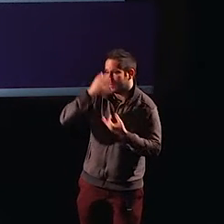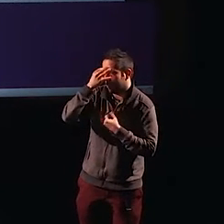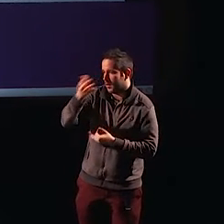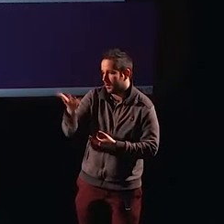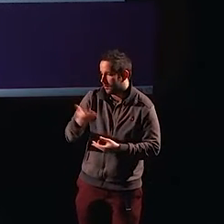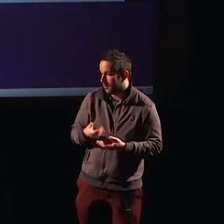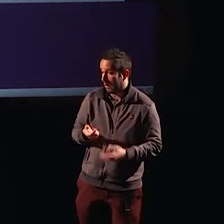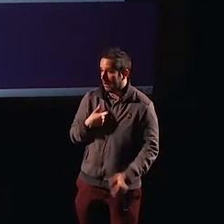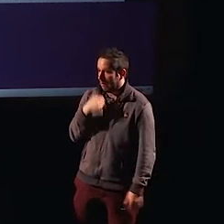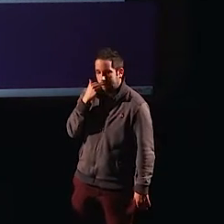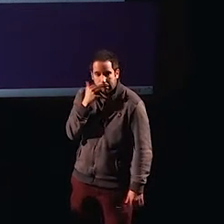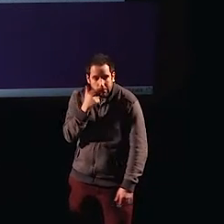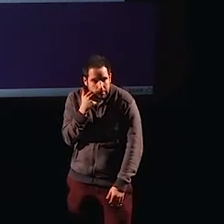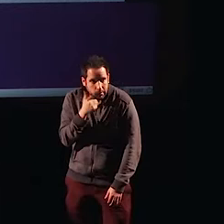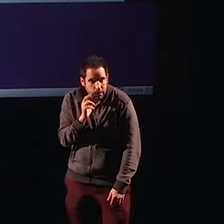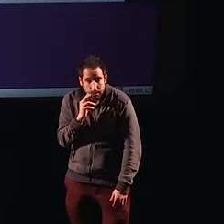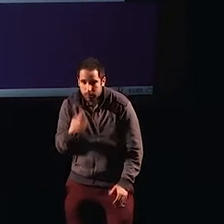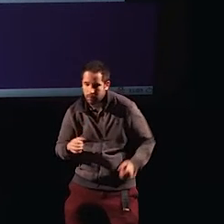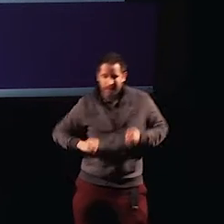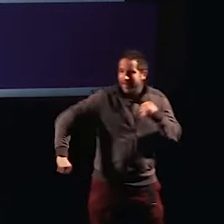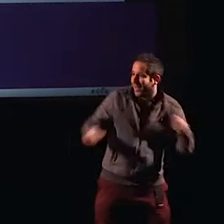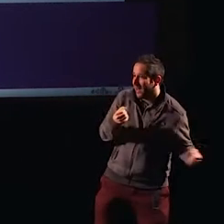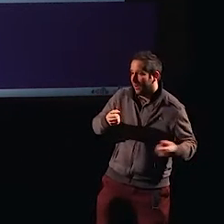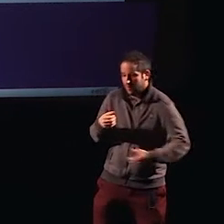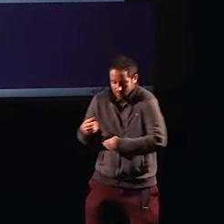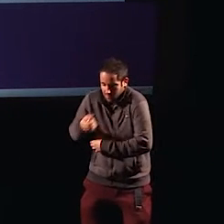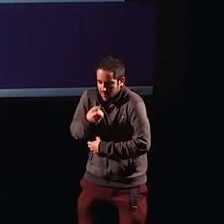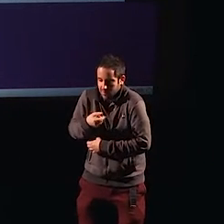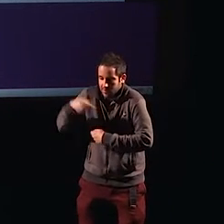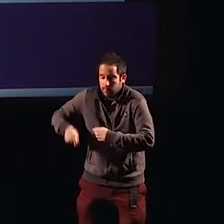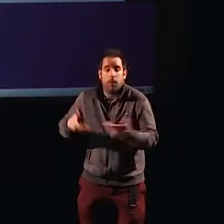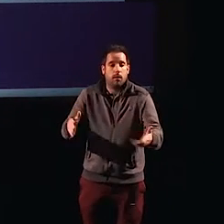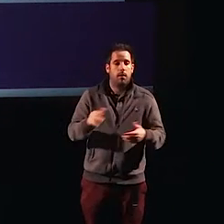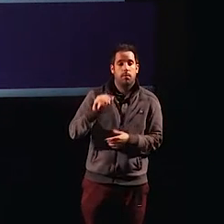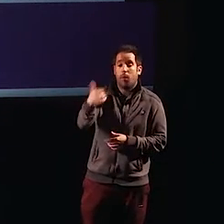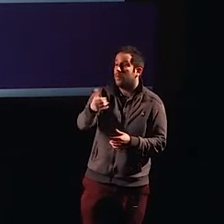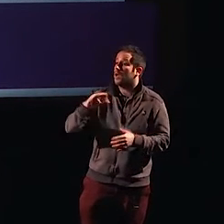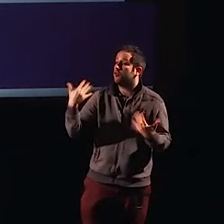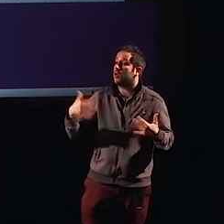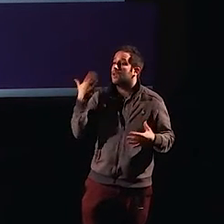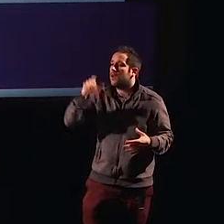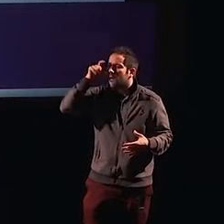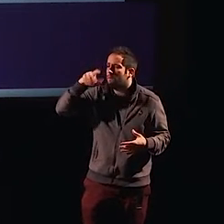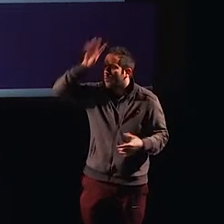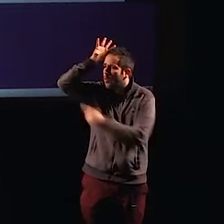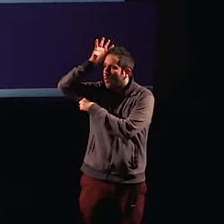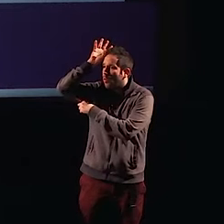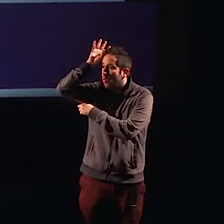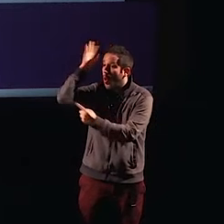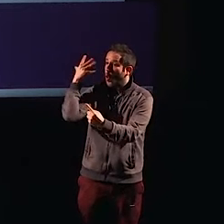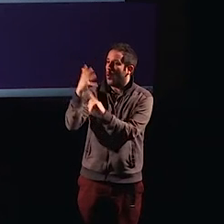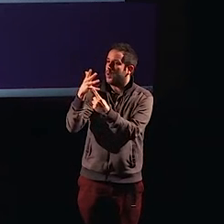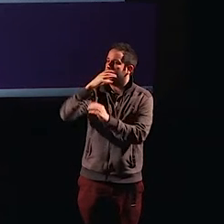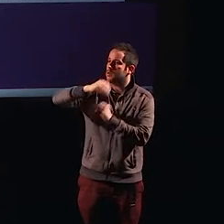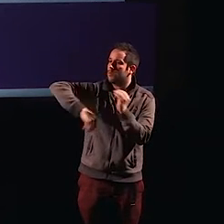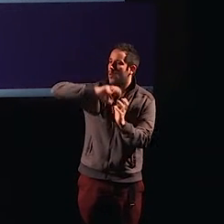précise? Je suis très emmerdée d'habitude, je bouge et là je peux pas. On va commencer par déjà situer Foucault dans le monde dans lequel il